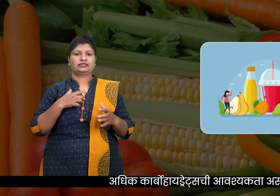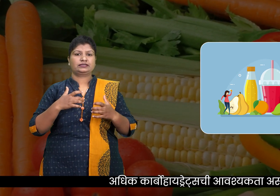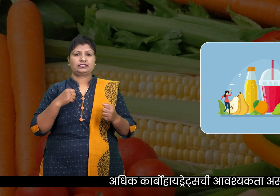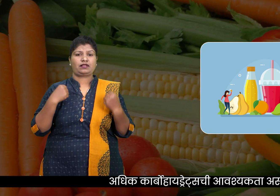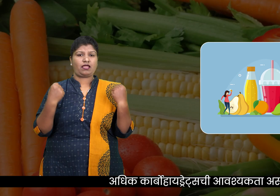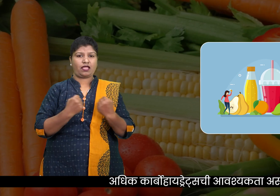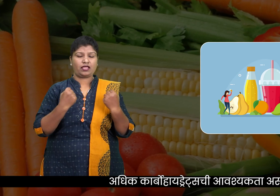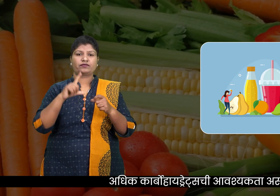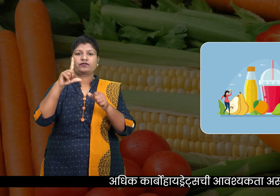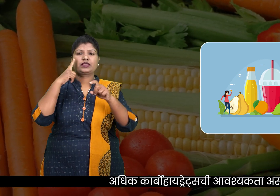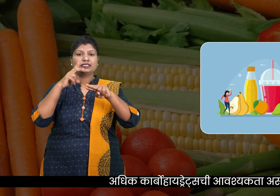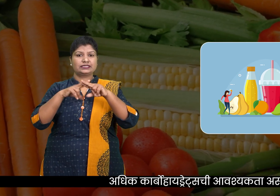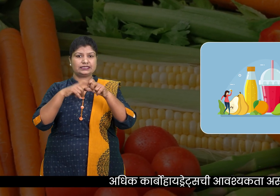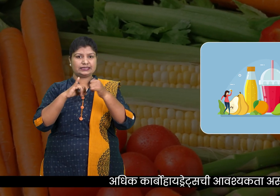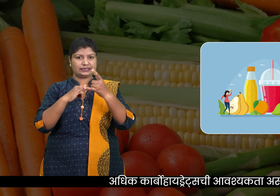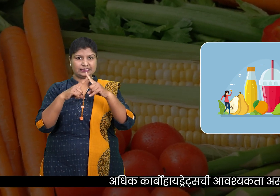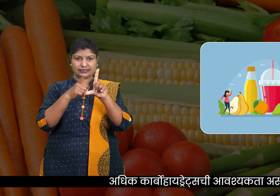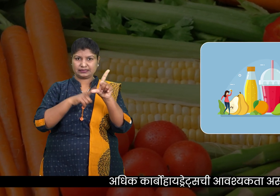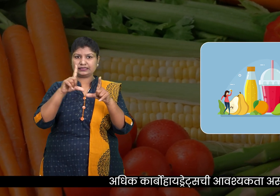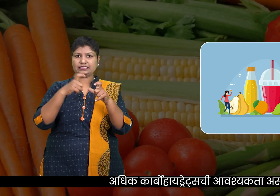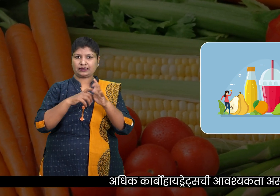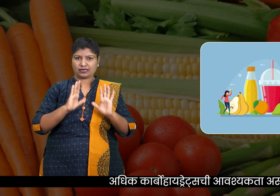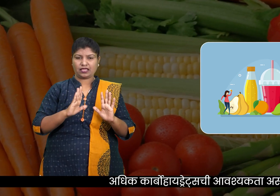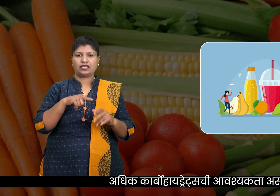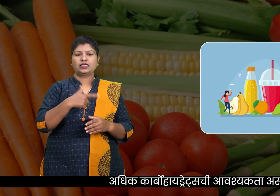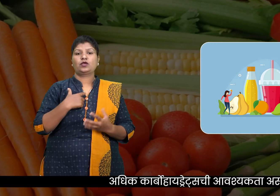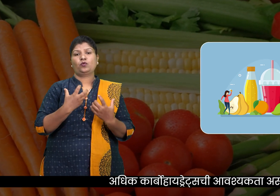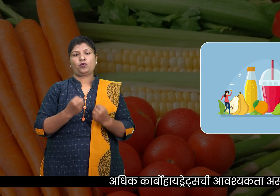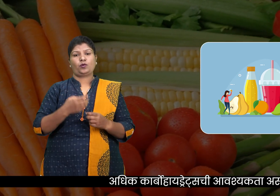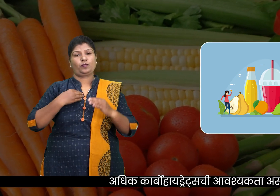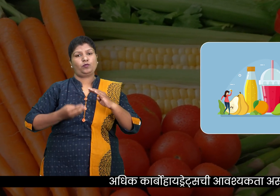अधिक कार्बोहायड्रेट्सची आवश्यकता असते.